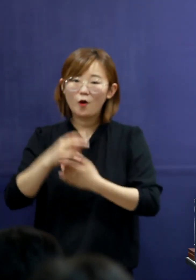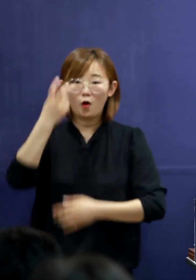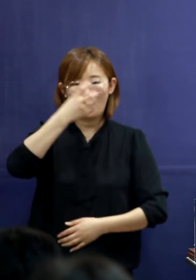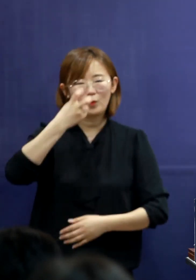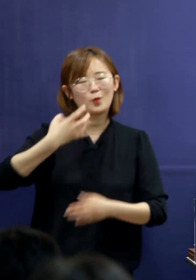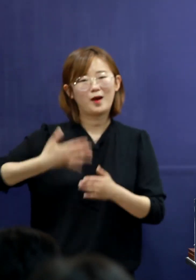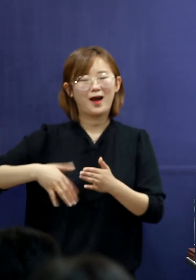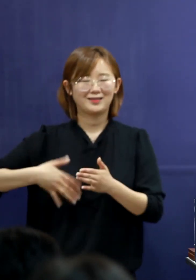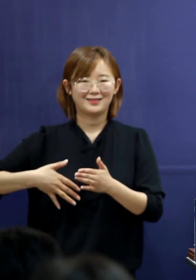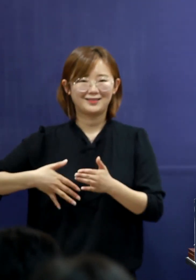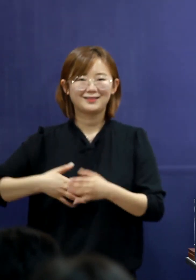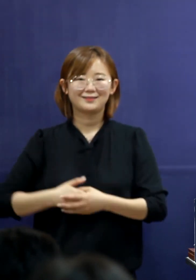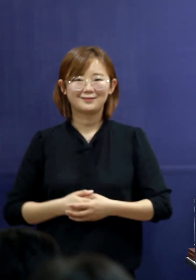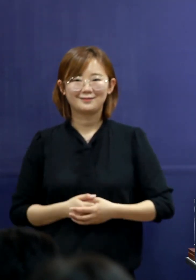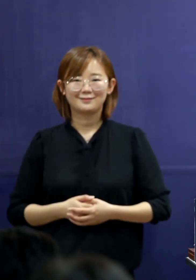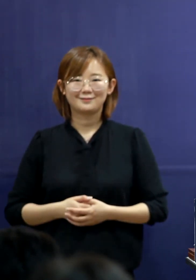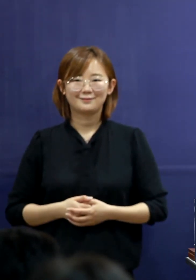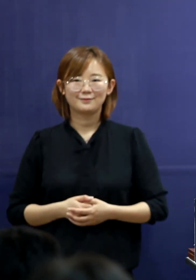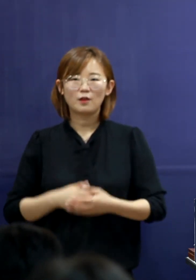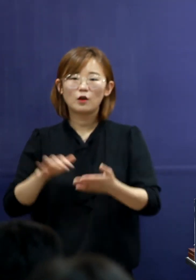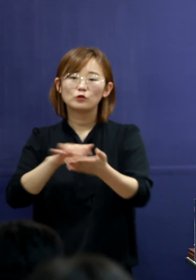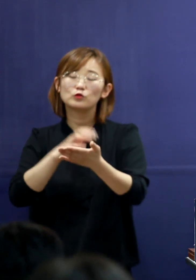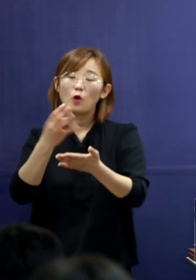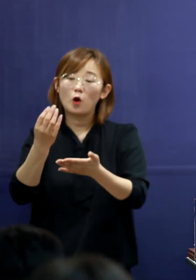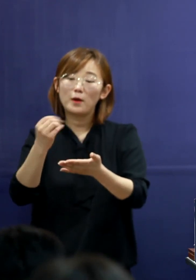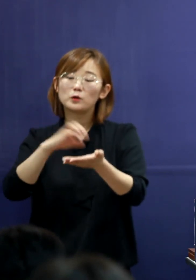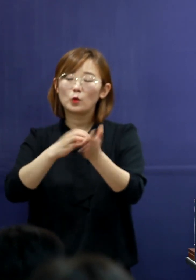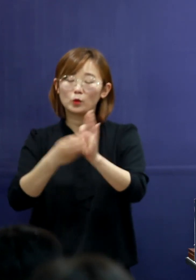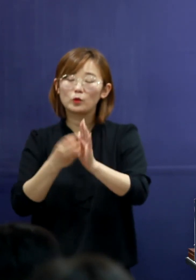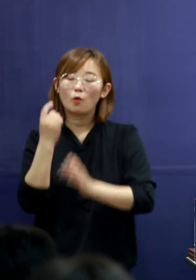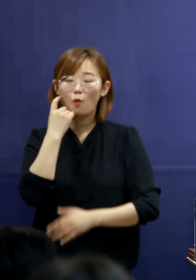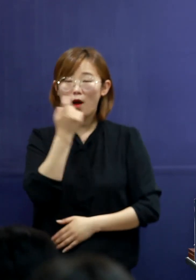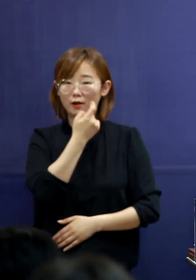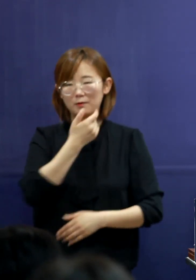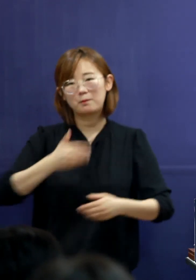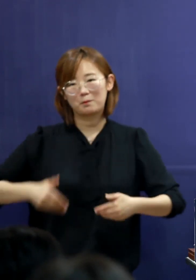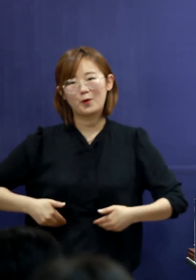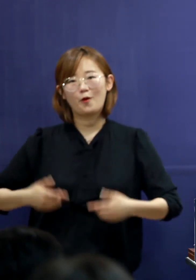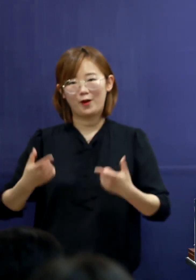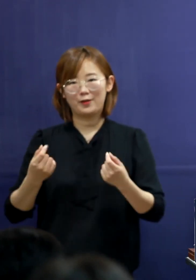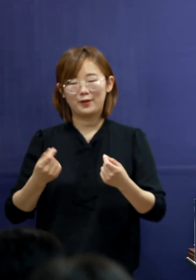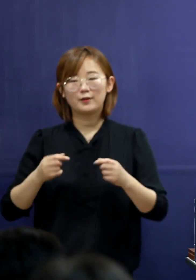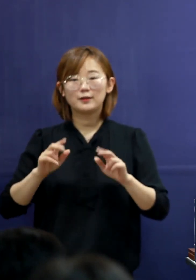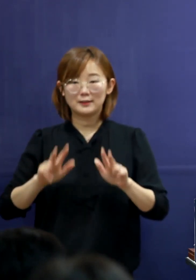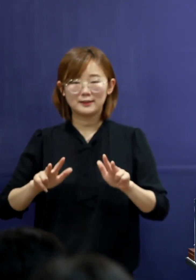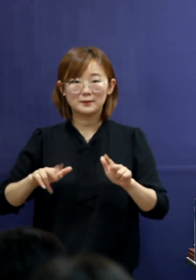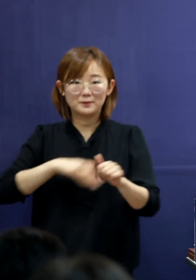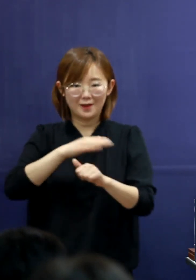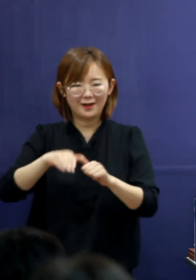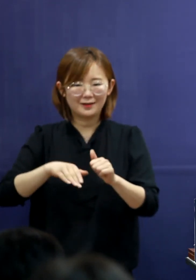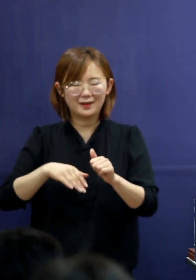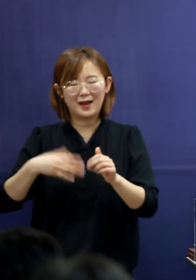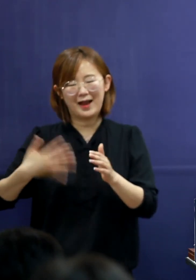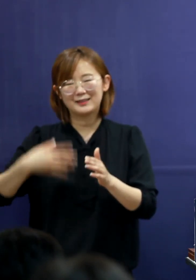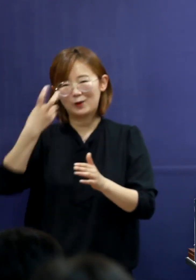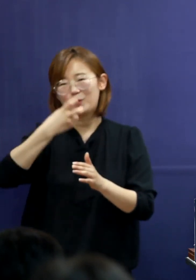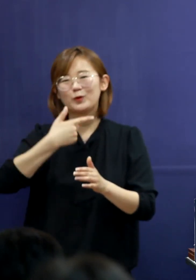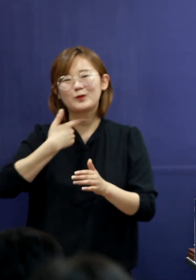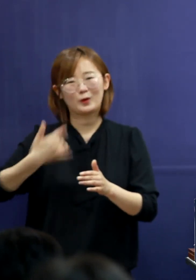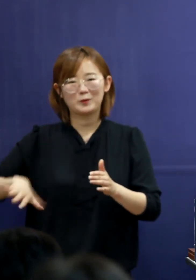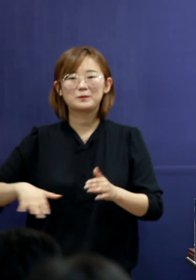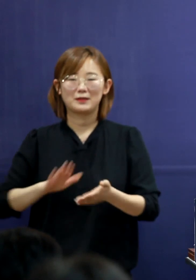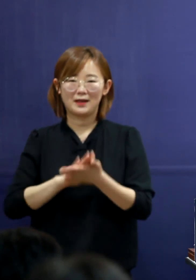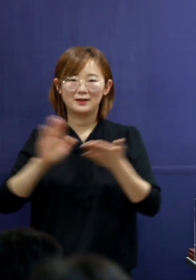그래도 그러니까 숫자가 얼마나 되는지 하는 것들을 좀 한번 챙겨볼 필요가 있는데 현재까지는 따로 검토는 안